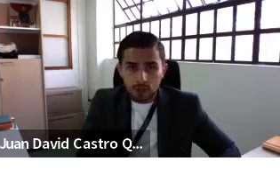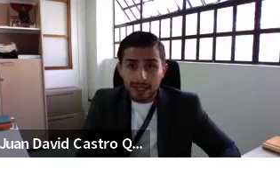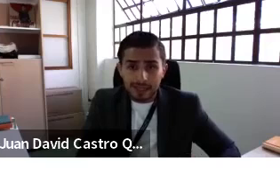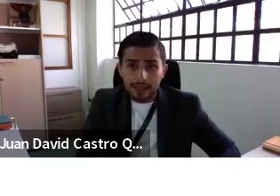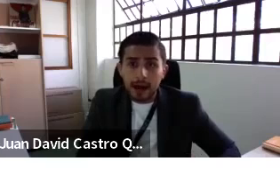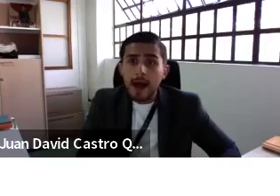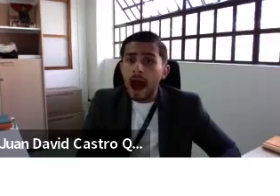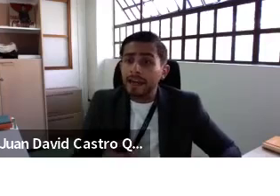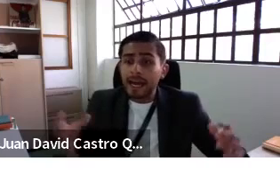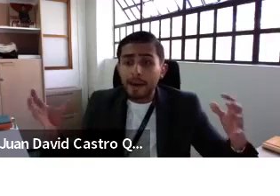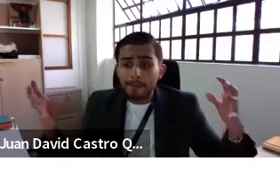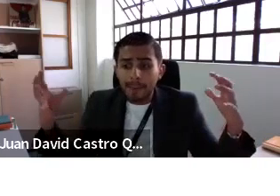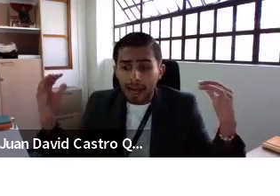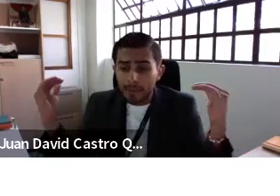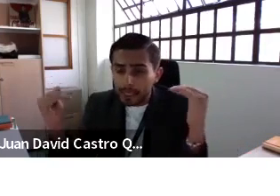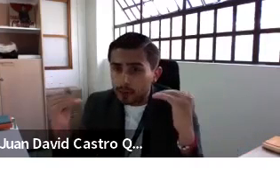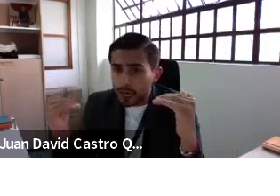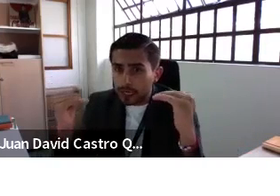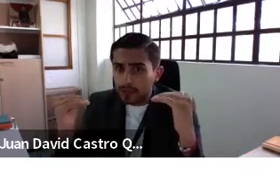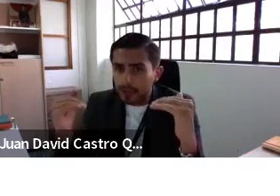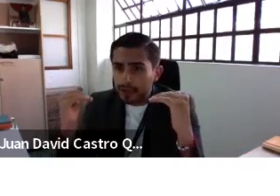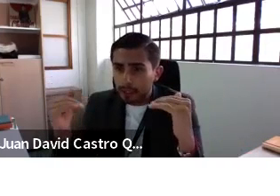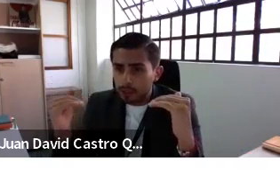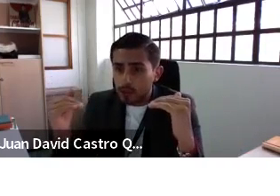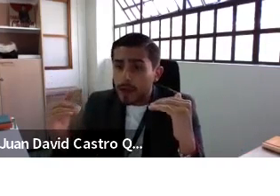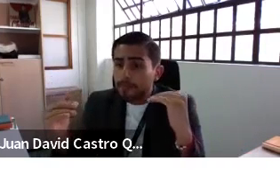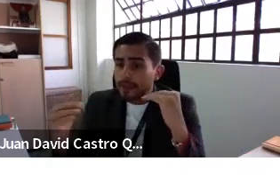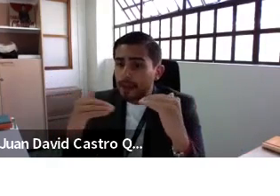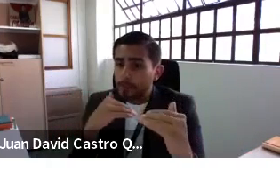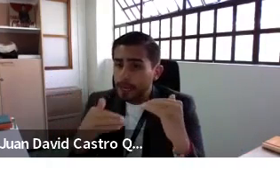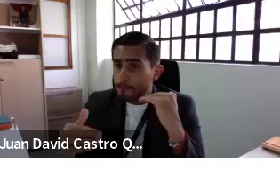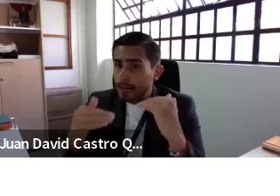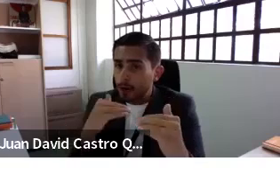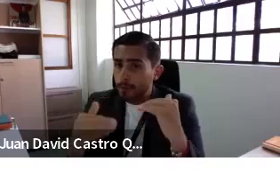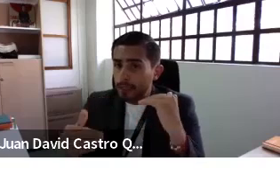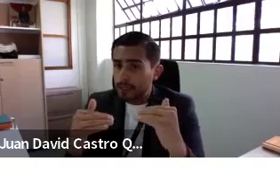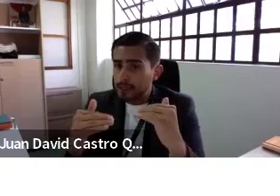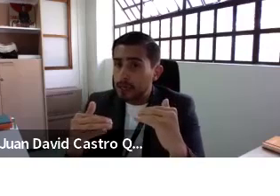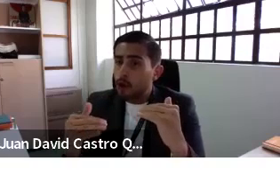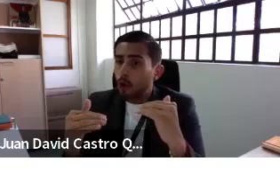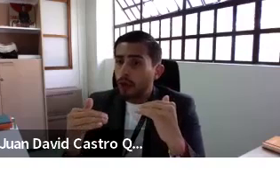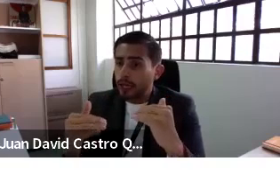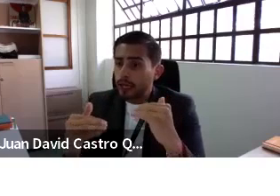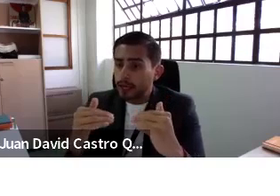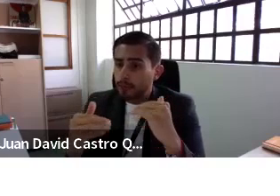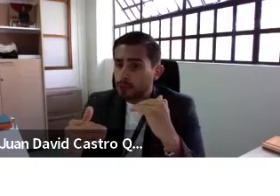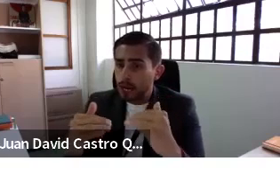sexual, etcétera, ahí median una cantidad de elementos que también van a convertirse, o en digamos en